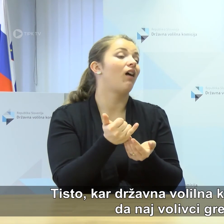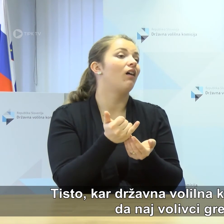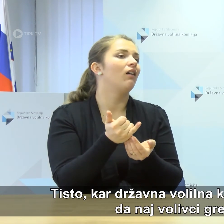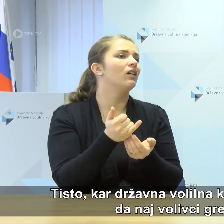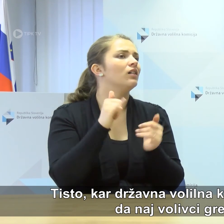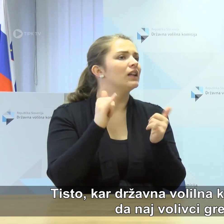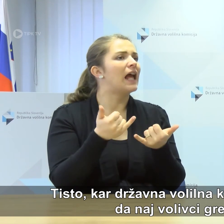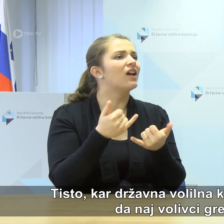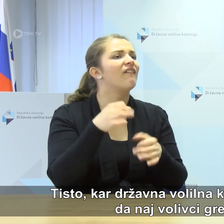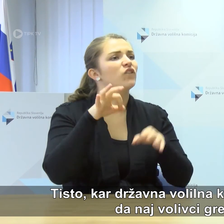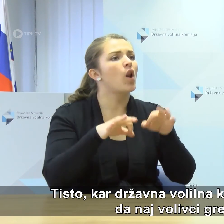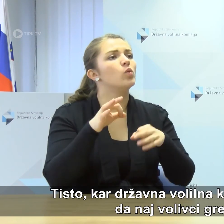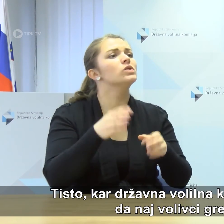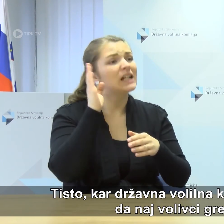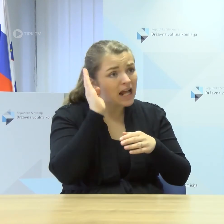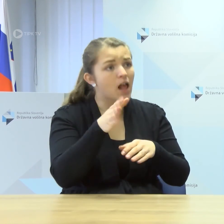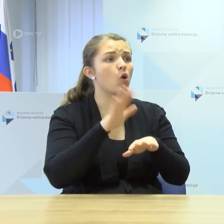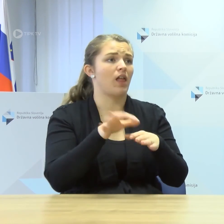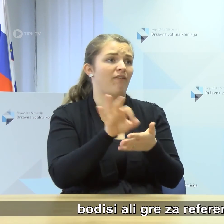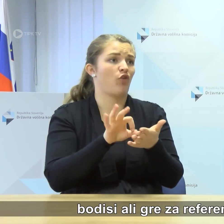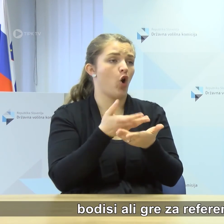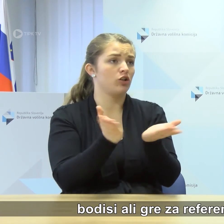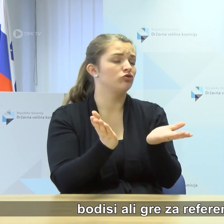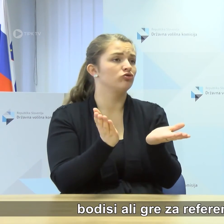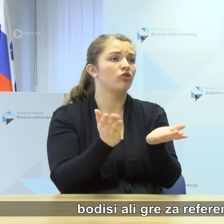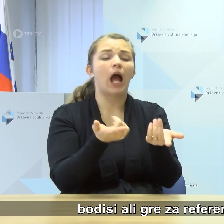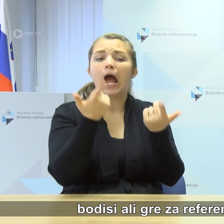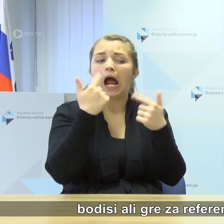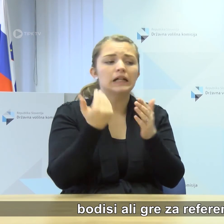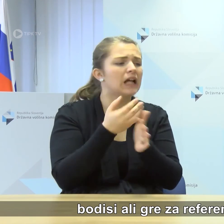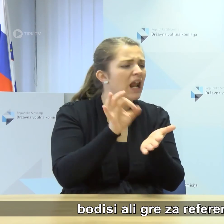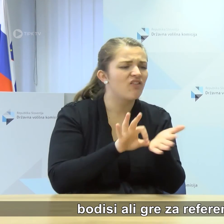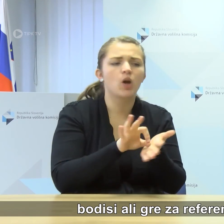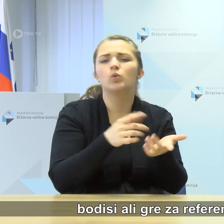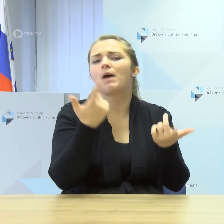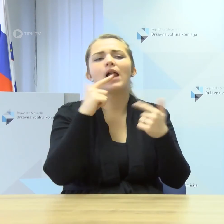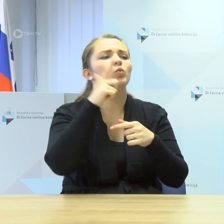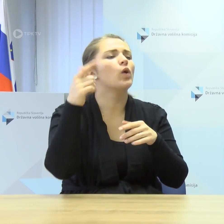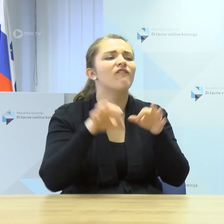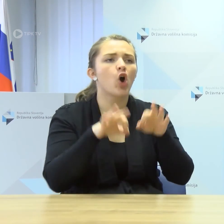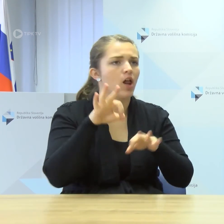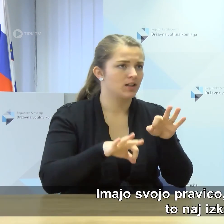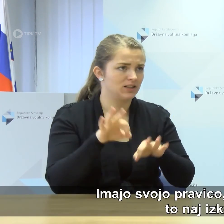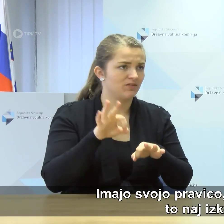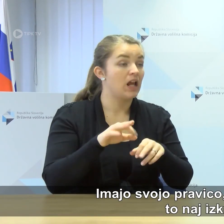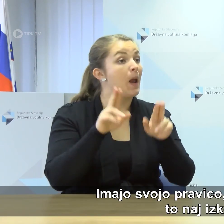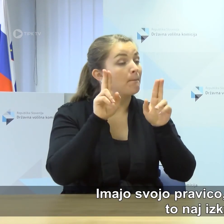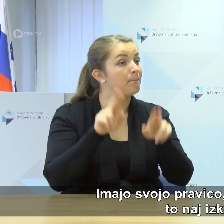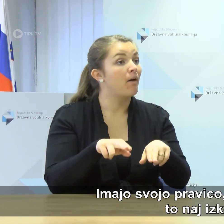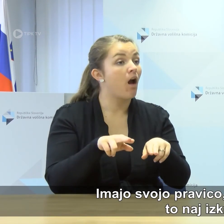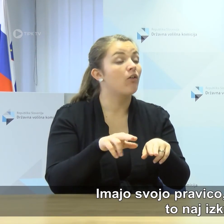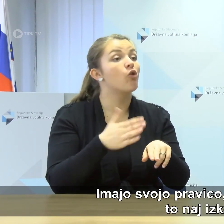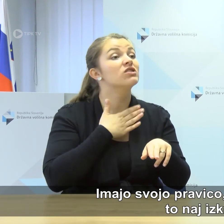na volišča, bodi si, ali gre za referendume ali za volitve. Imajo naj svojo pravico, ustavno